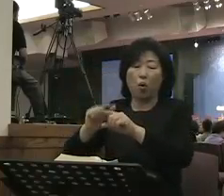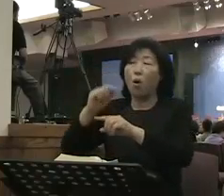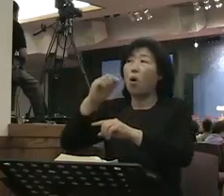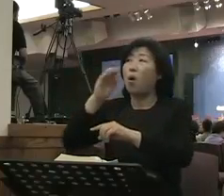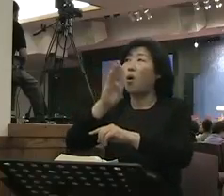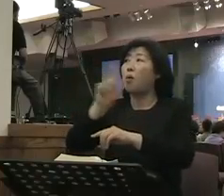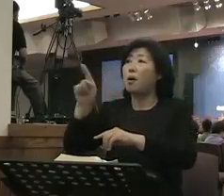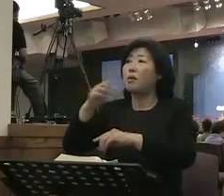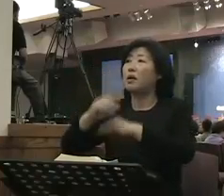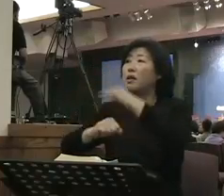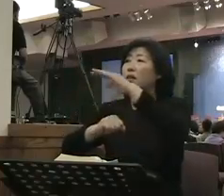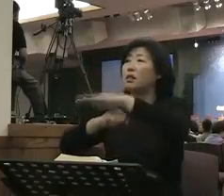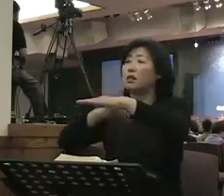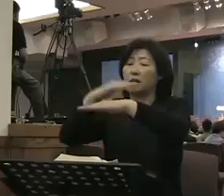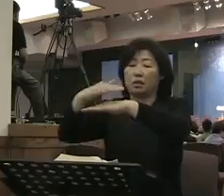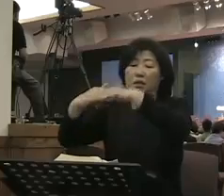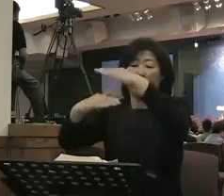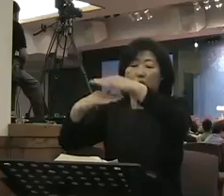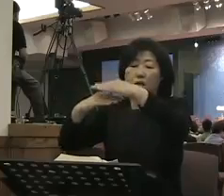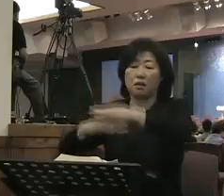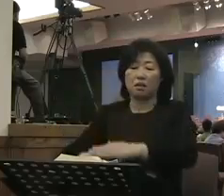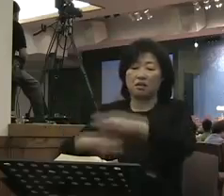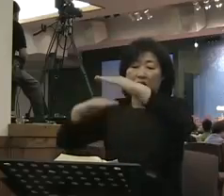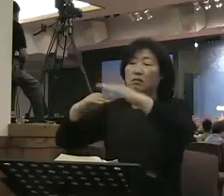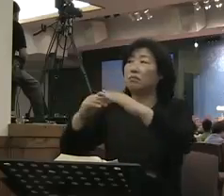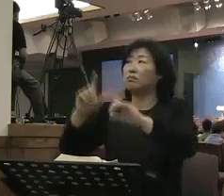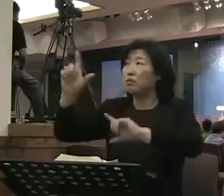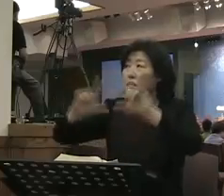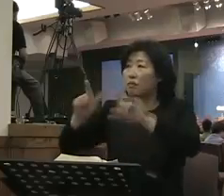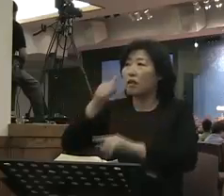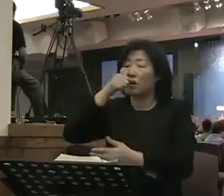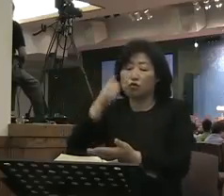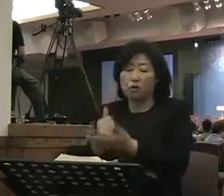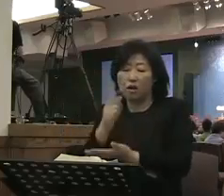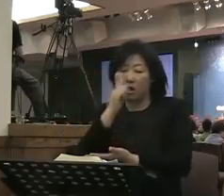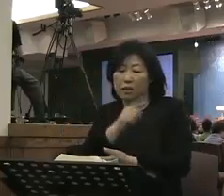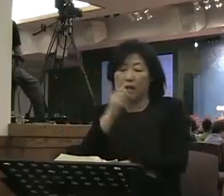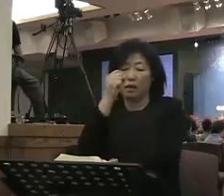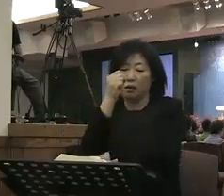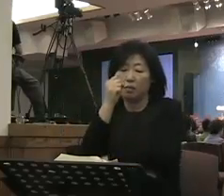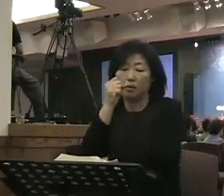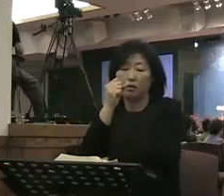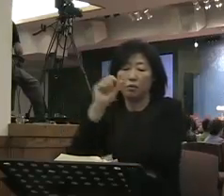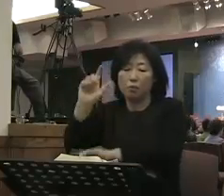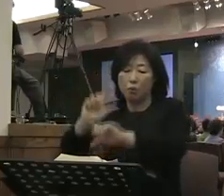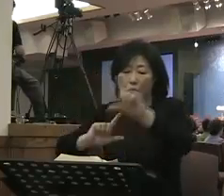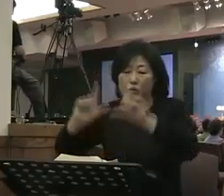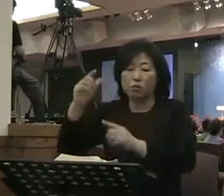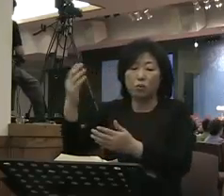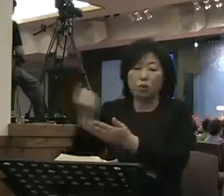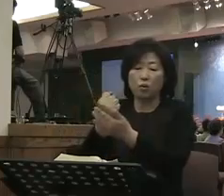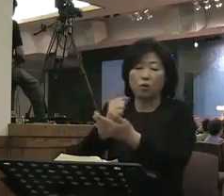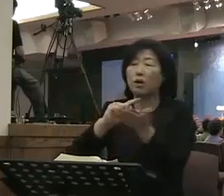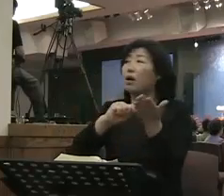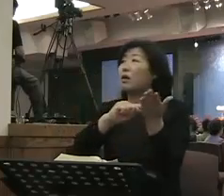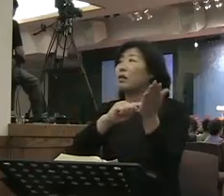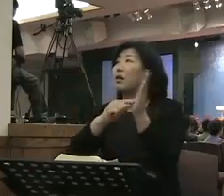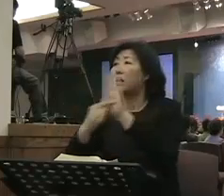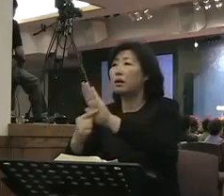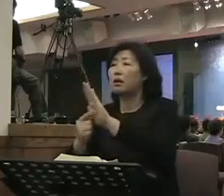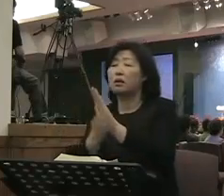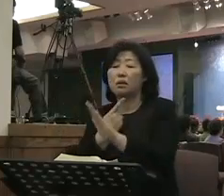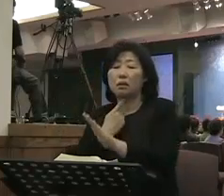바벨탑을 쌓아 올린 그 모습이 죄악의 가장 근본적인 모습으로